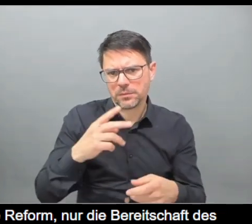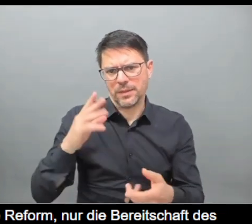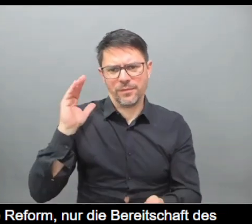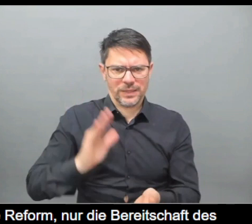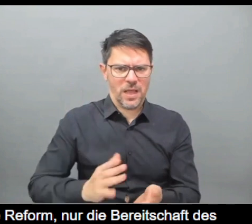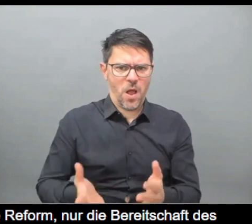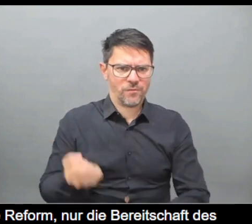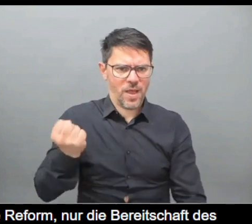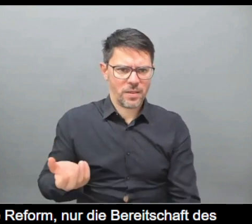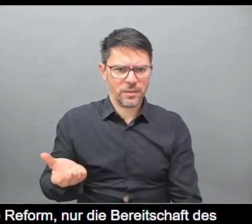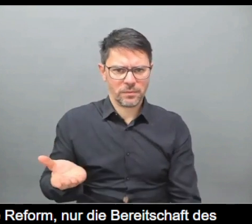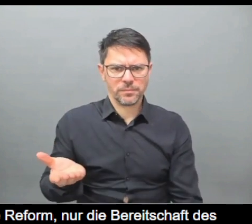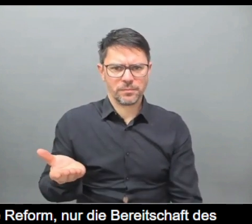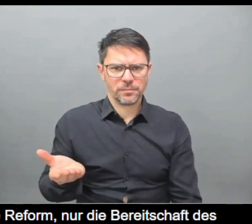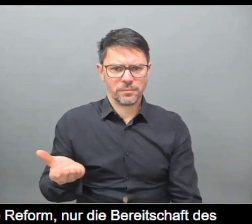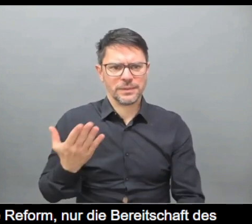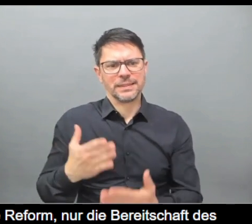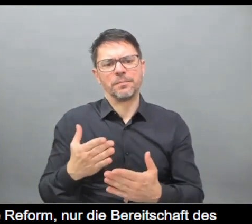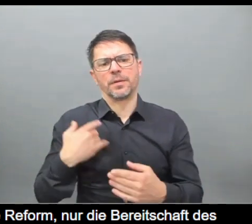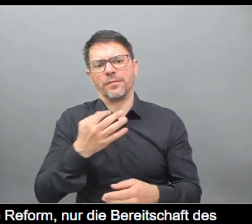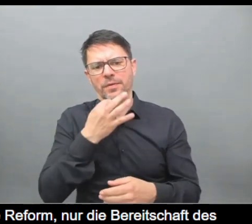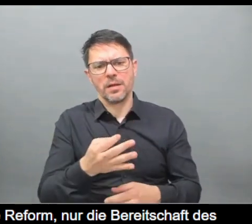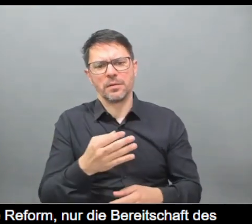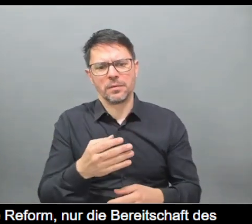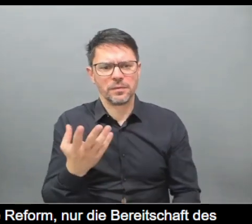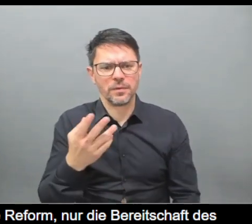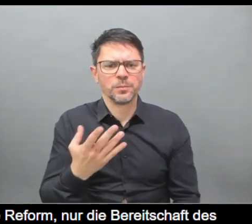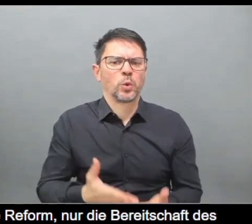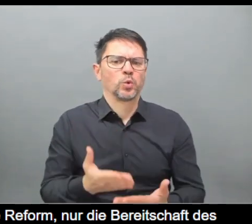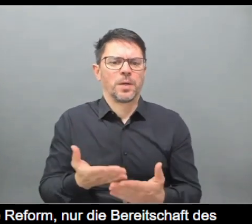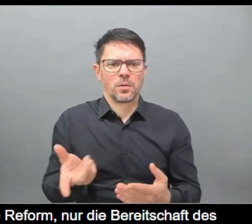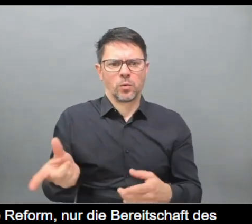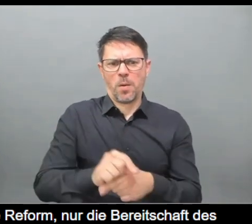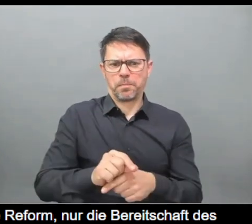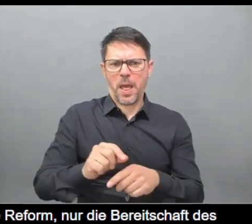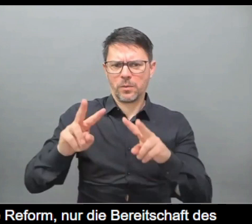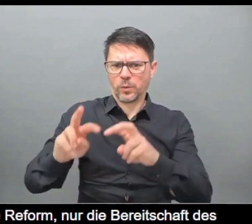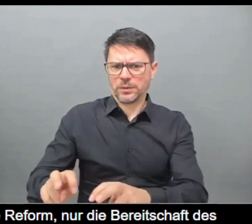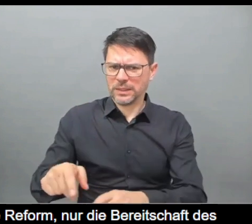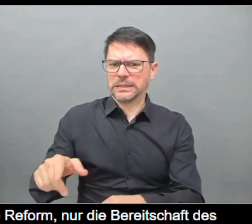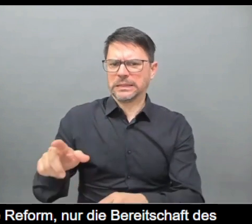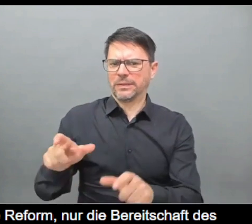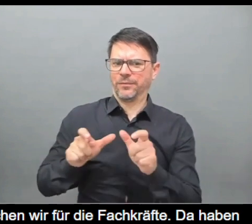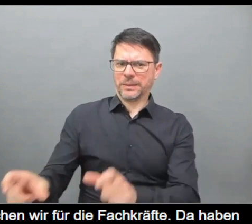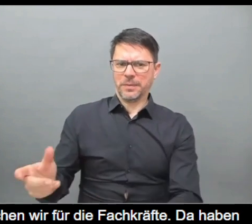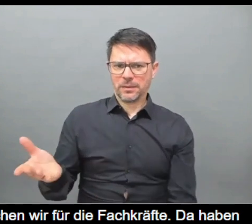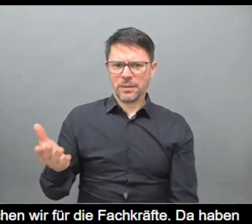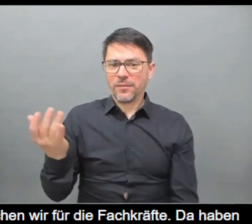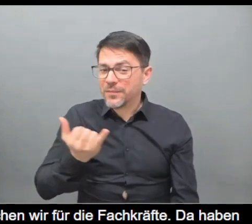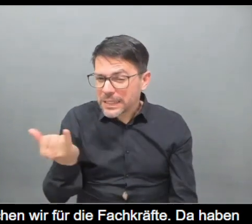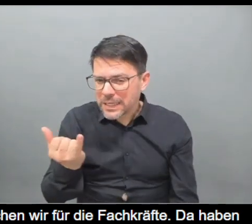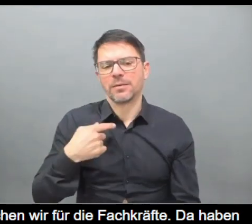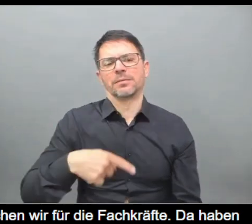Schlüssel ist. Aber eine Vorhaltefinanzierung, die nicht aus einer mathematischen Berechnung herauskommt, sondern die der